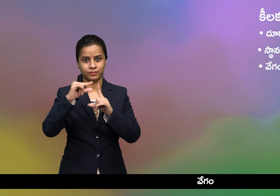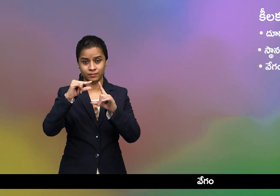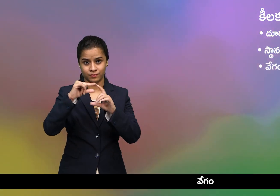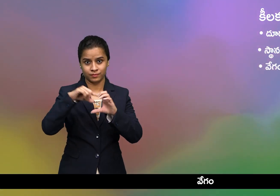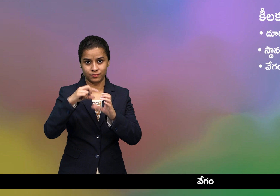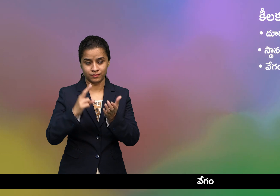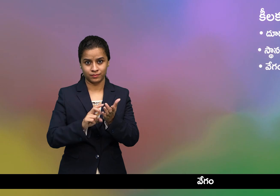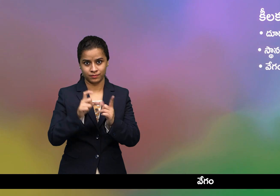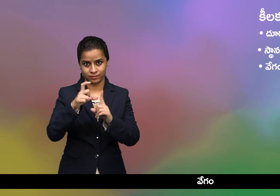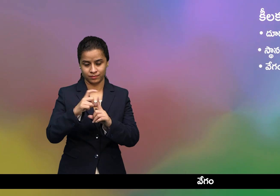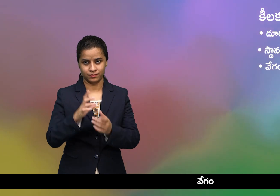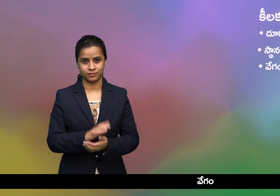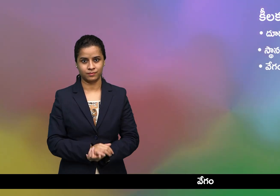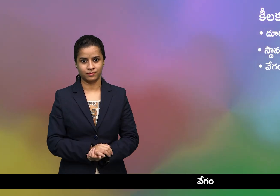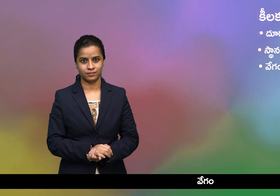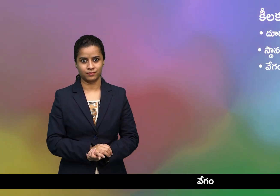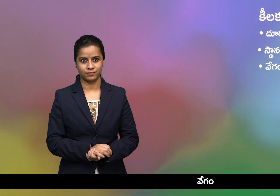వేగం,